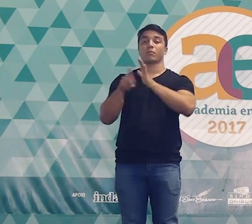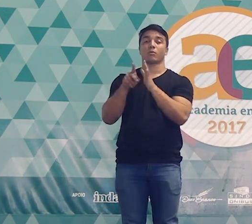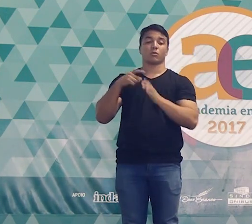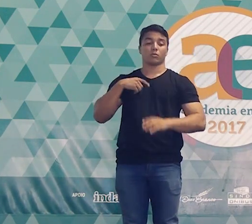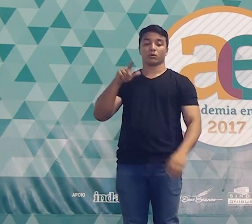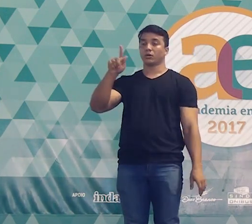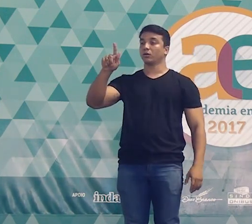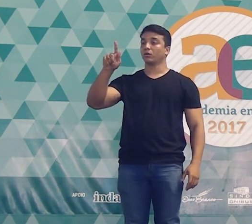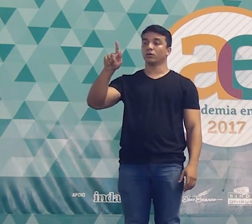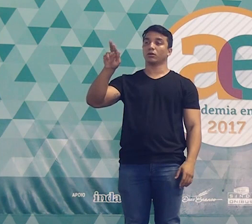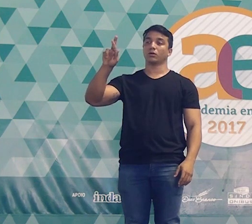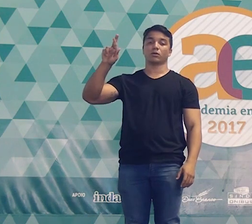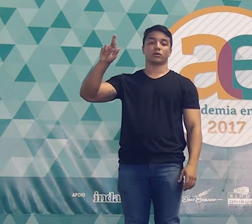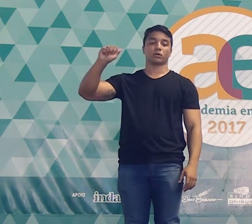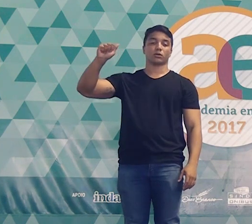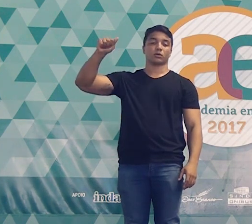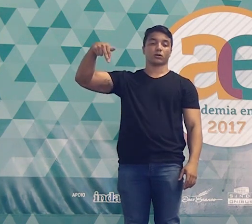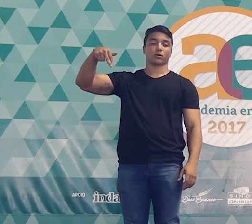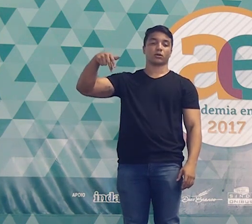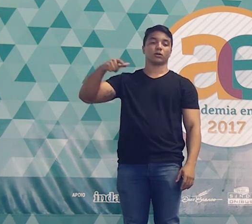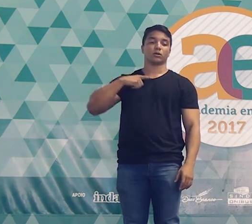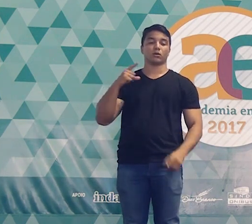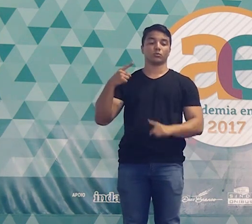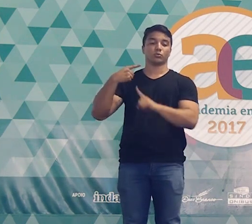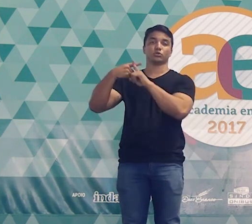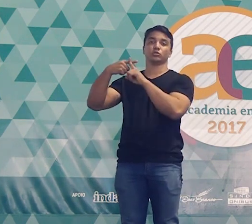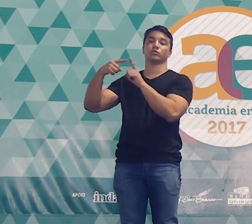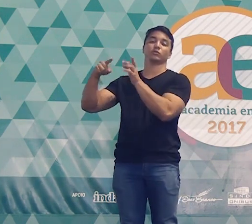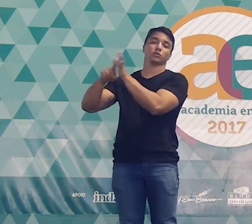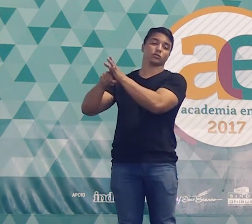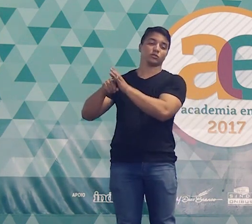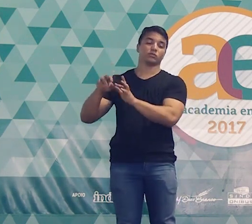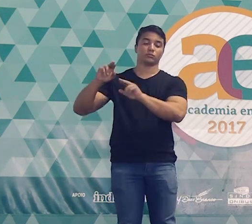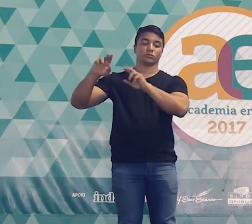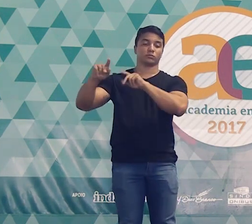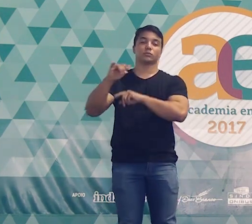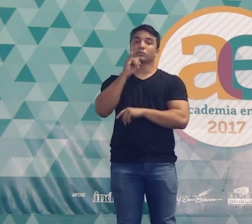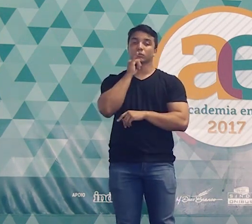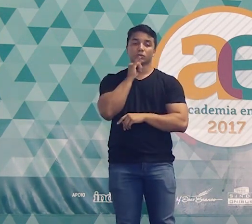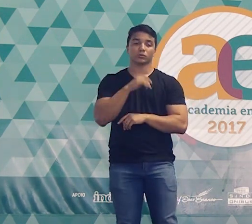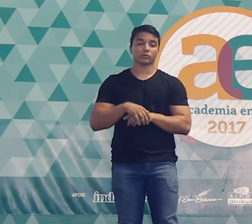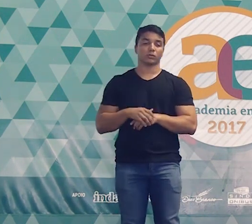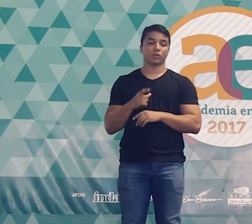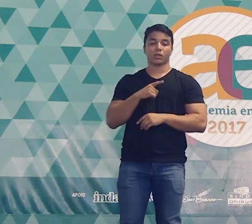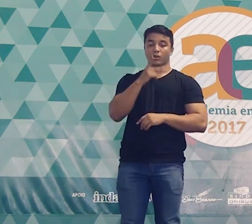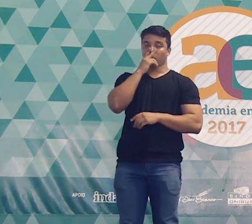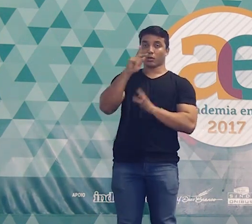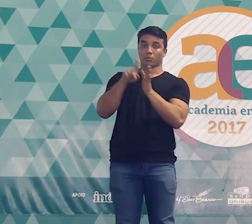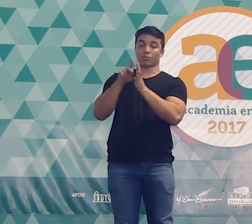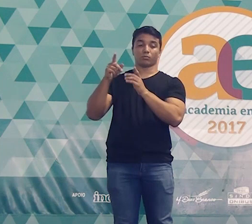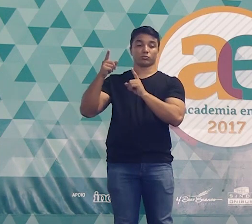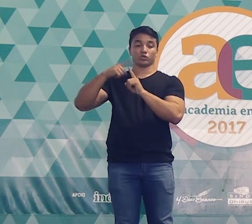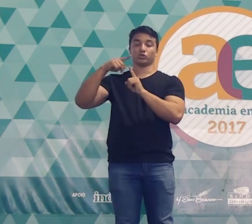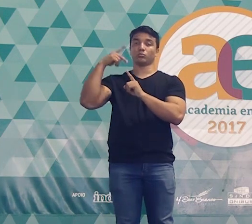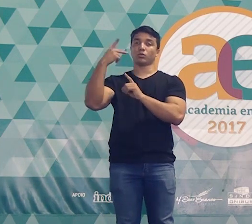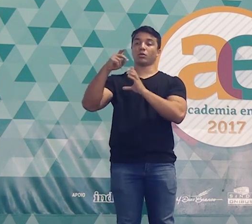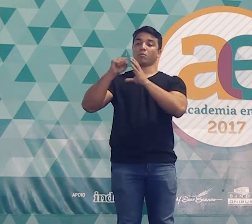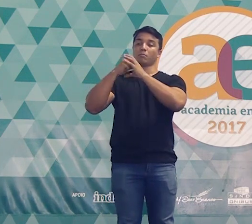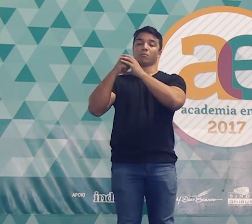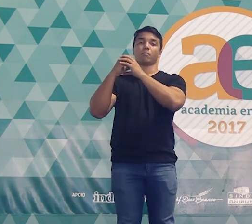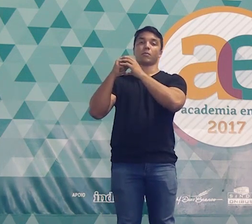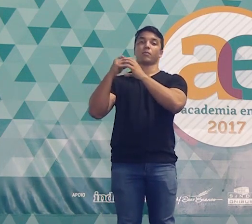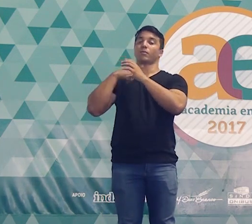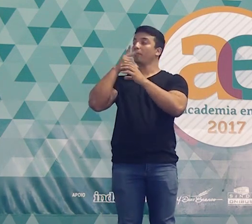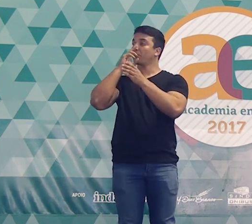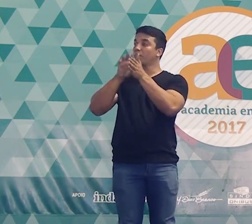de Gram, que depois você dá uma olhada no material para você acompanhar. Por exemplo, você tem bactérias aí, morfologia bacteriana, existem